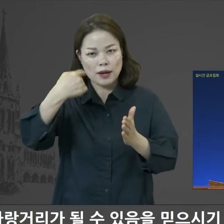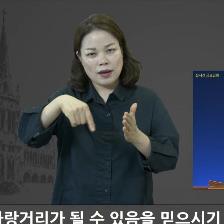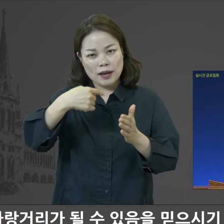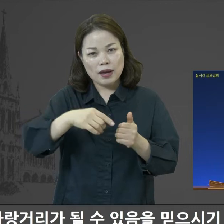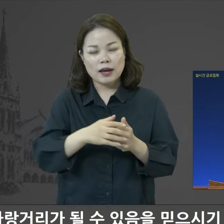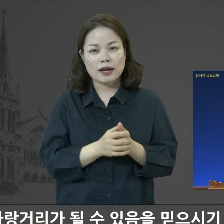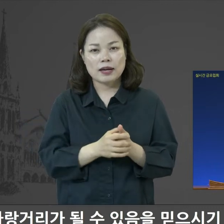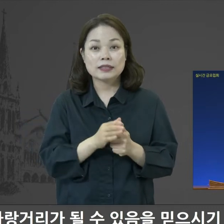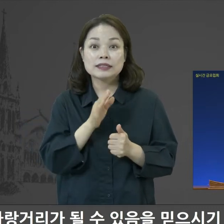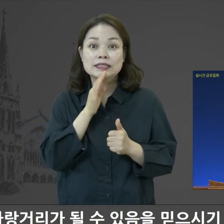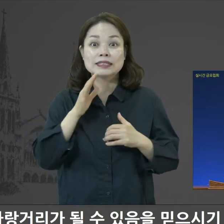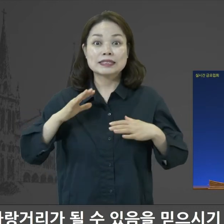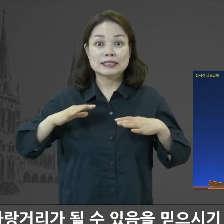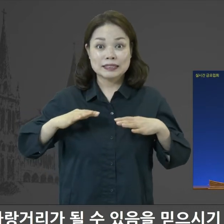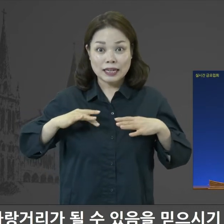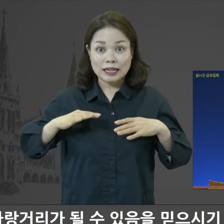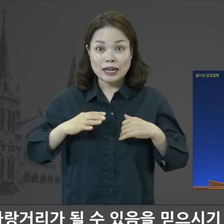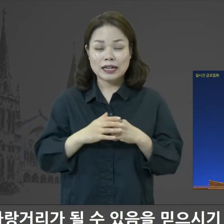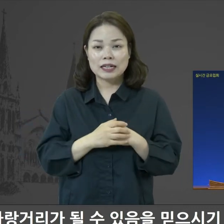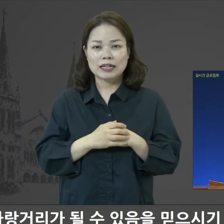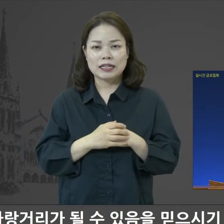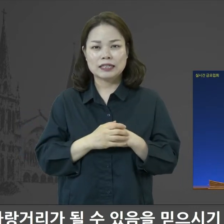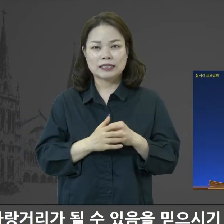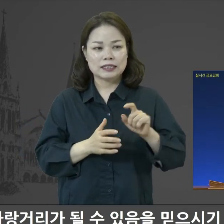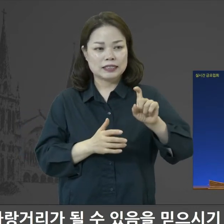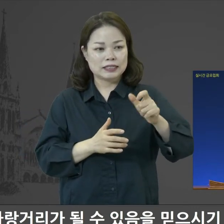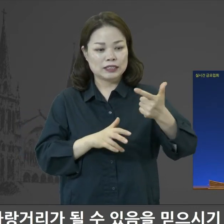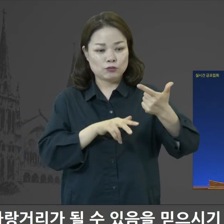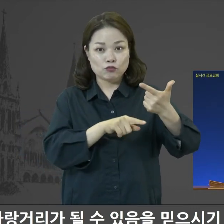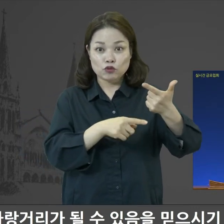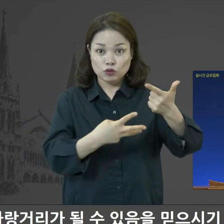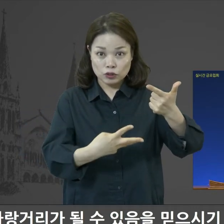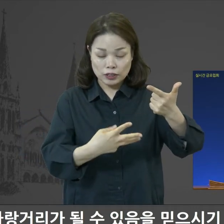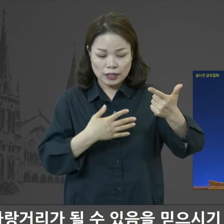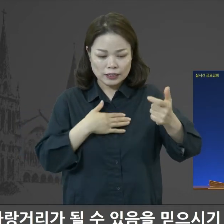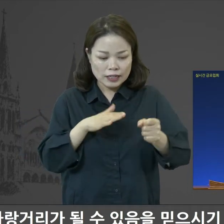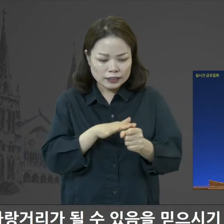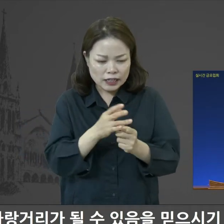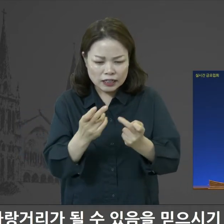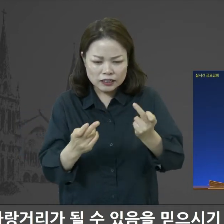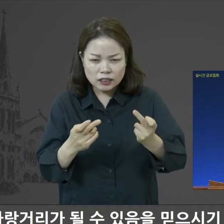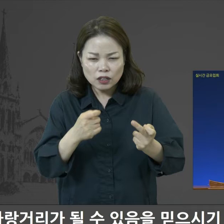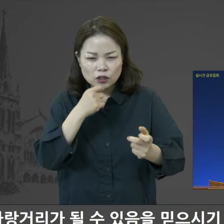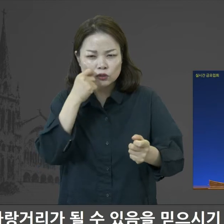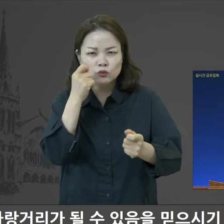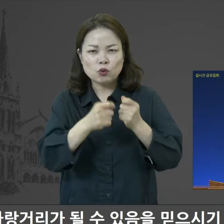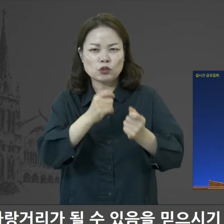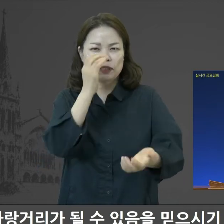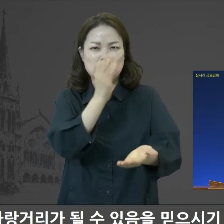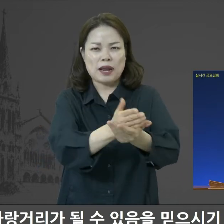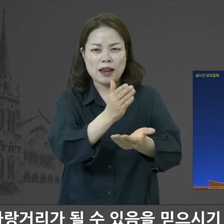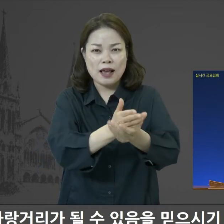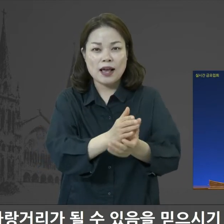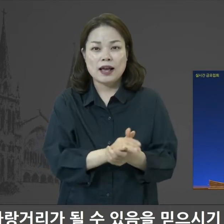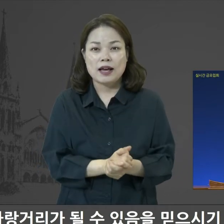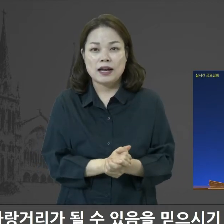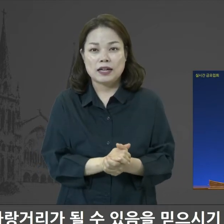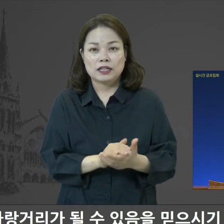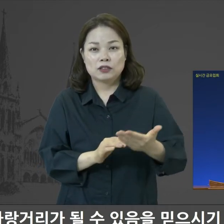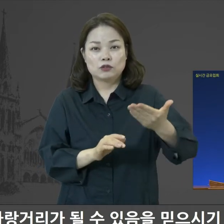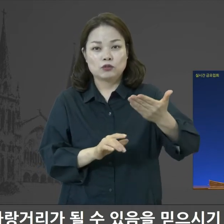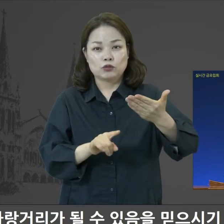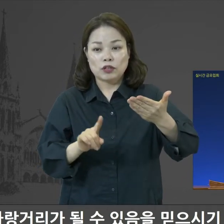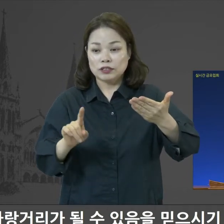보십시다. 진짜 자랑거리는 16절, 이제 내 사랑하는 형제들아 속지 말라, 그러니까 9절에서